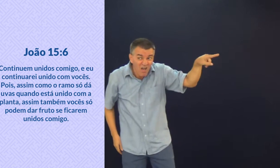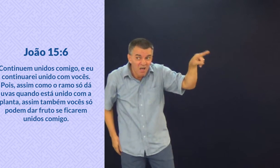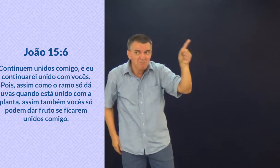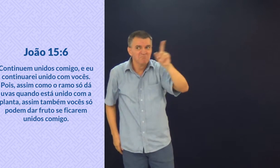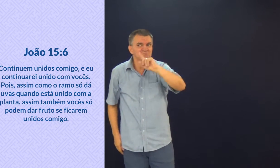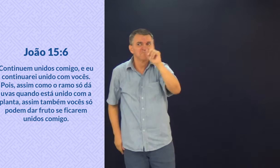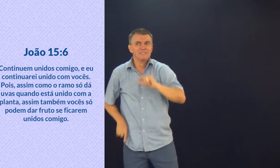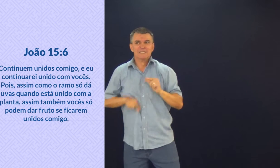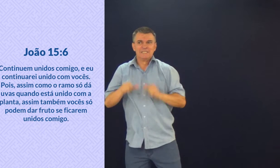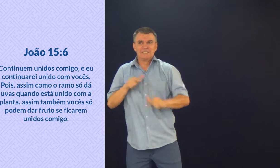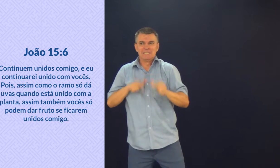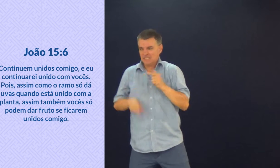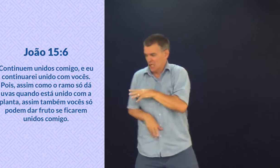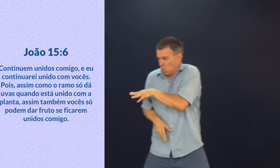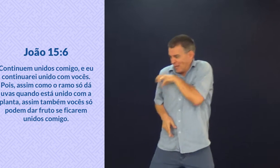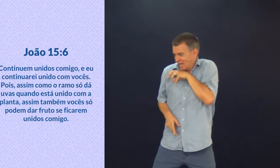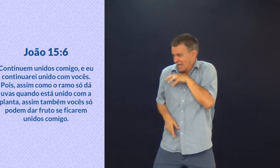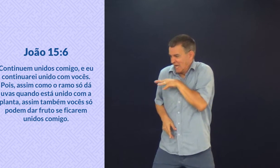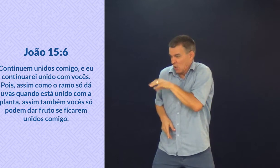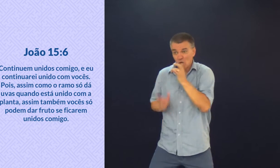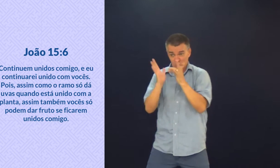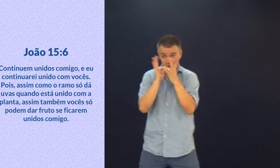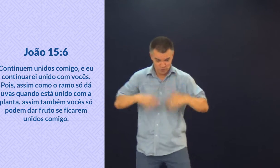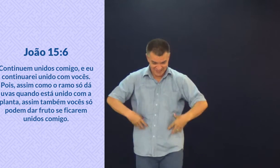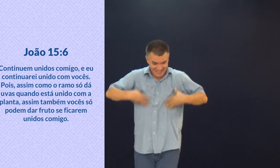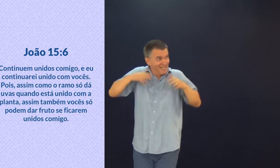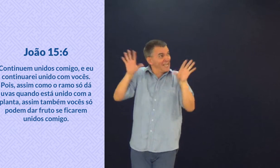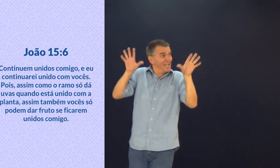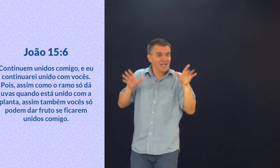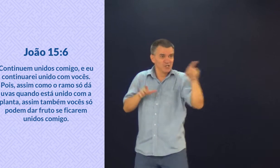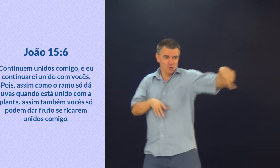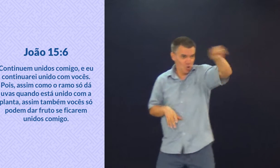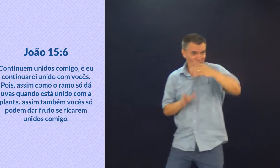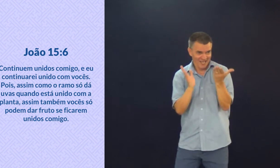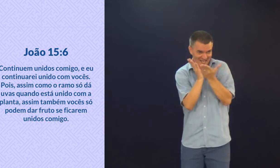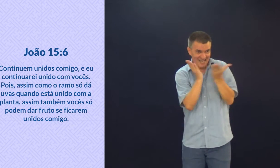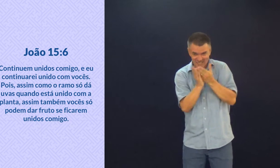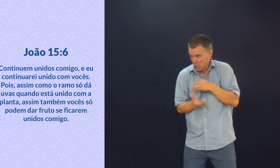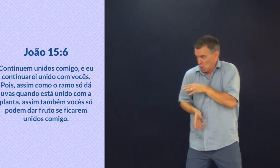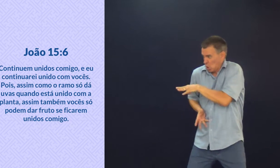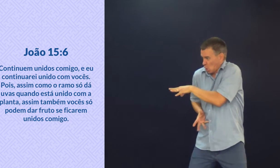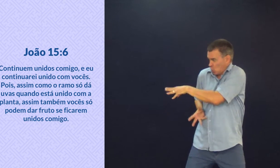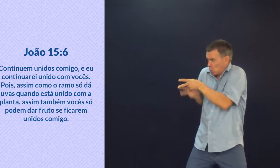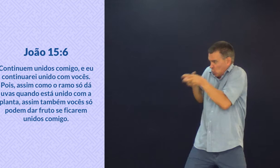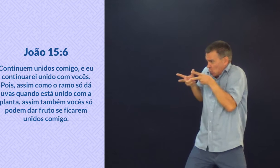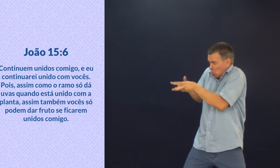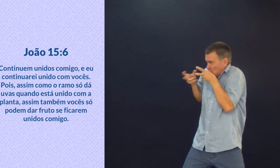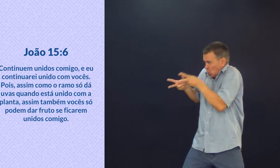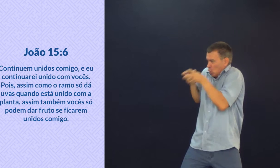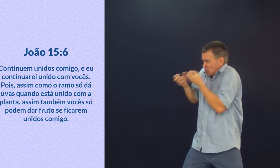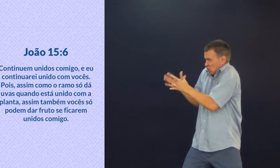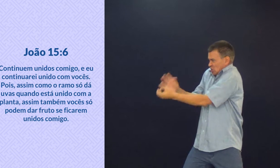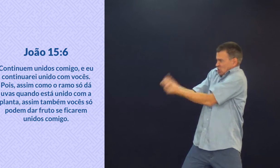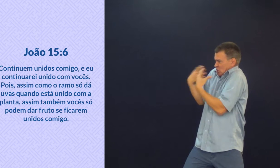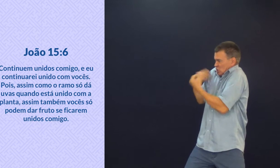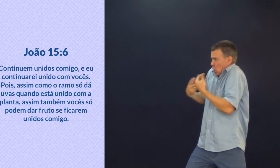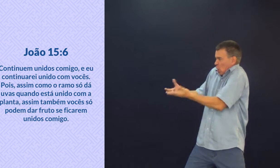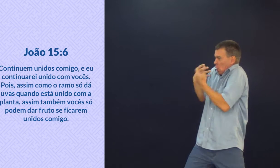é tem outro da pt dá preguiça não tem porque o